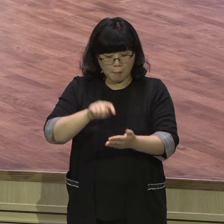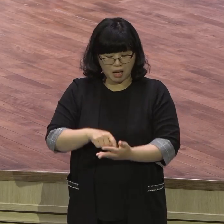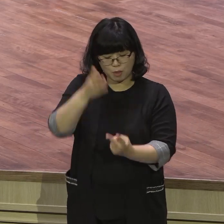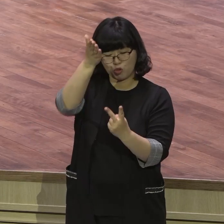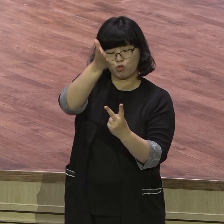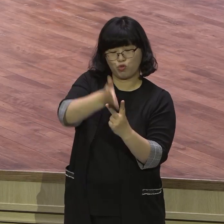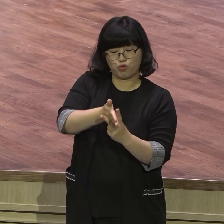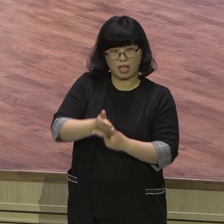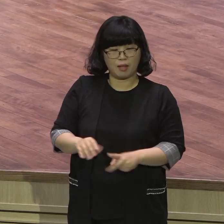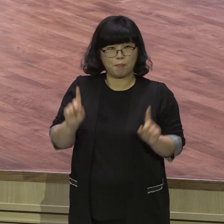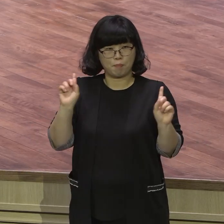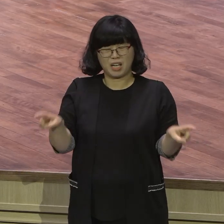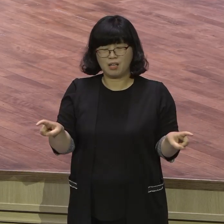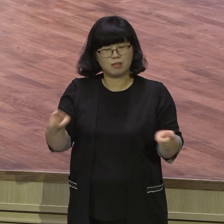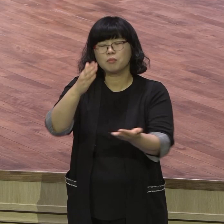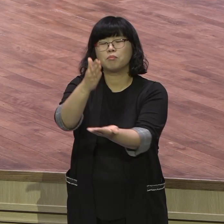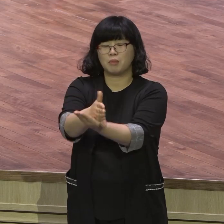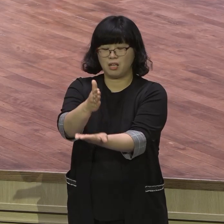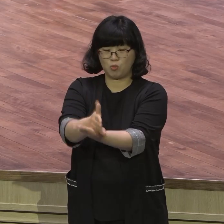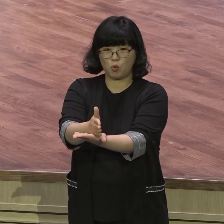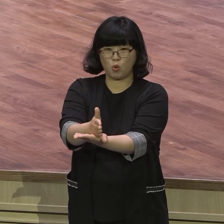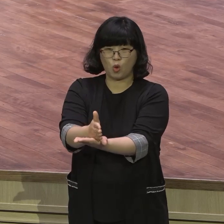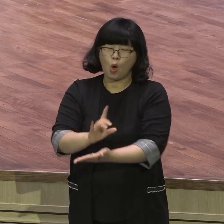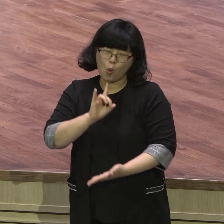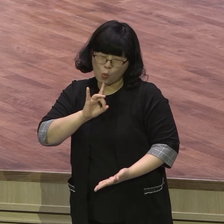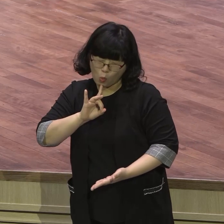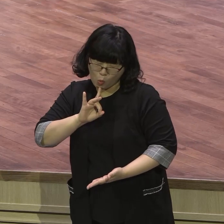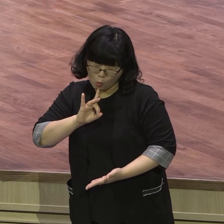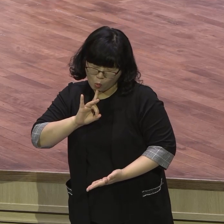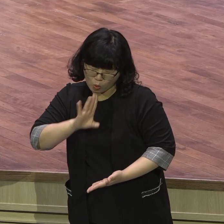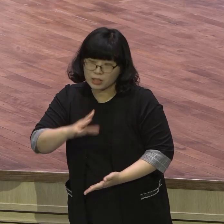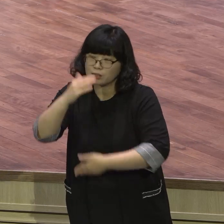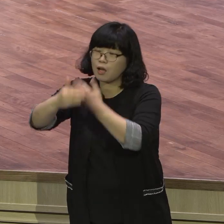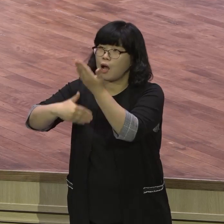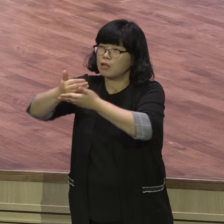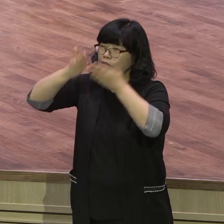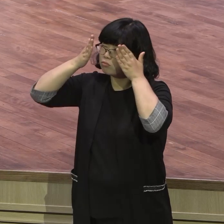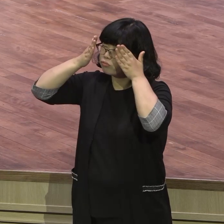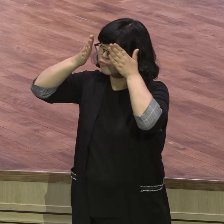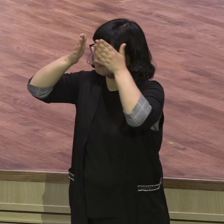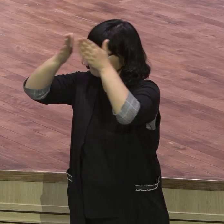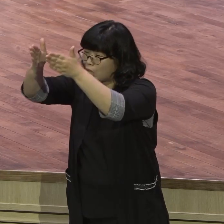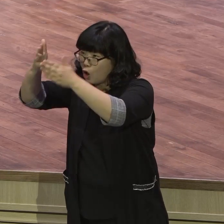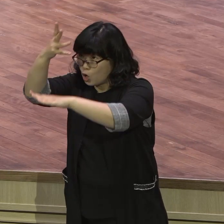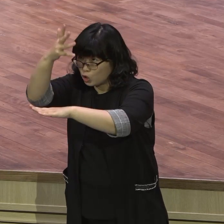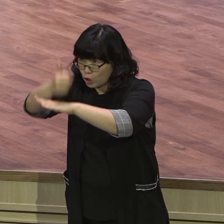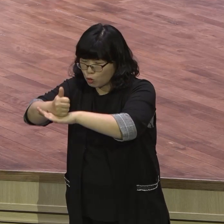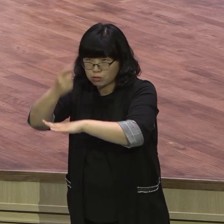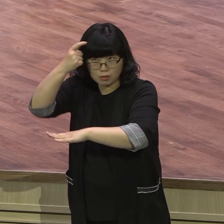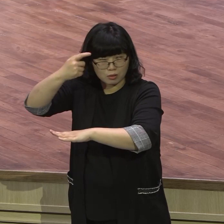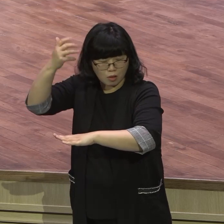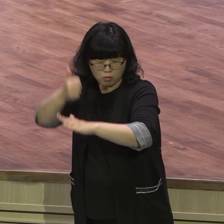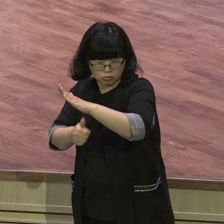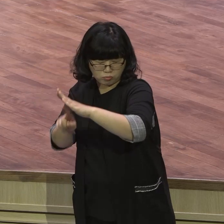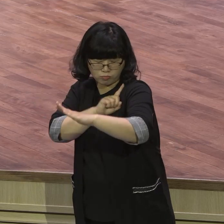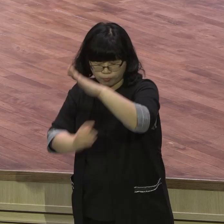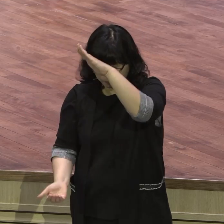오직 유일성 재창조 이 축복 속으로 들어와서 영적 서미뜰이 되기를 제모로 축복합니다.